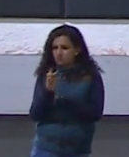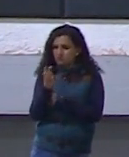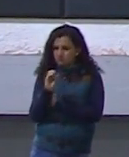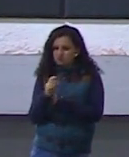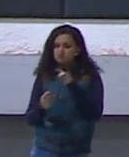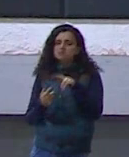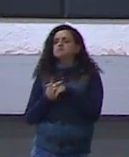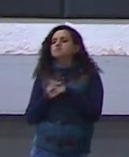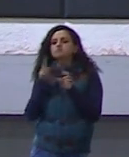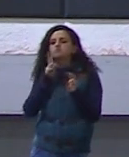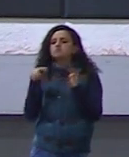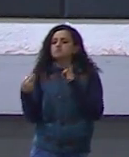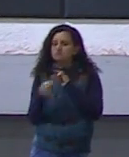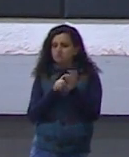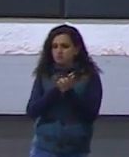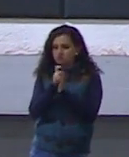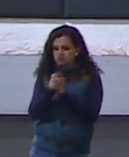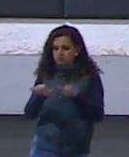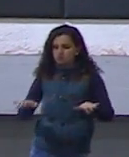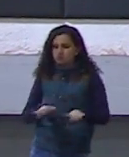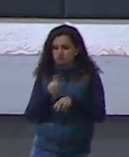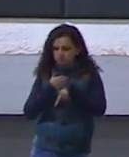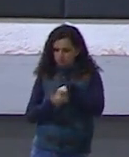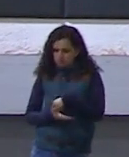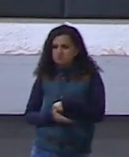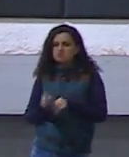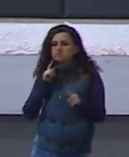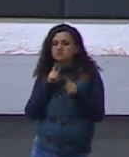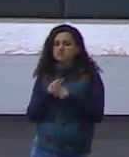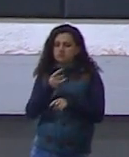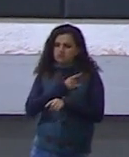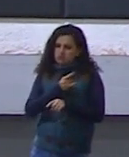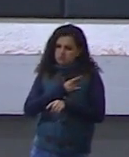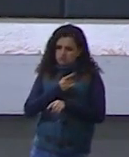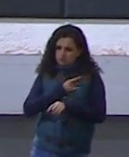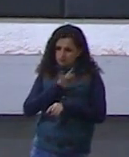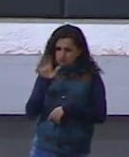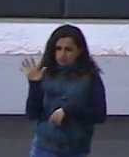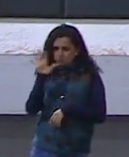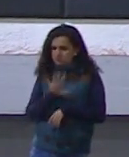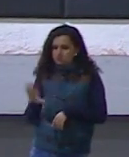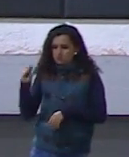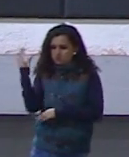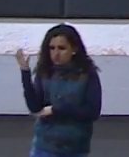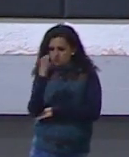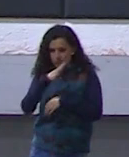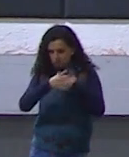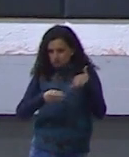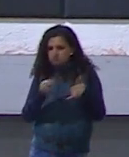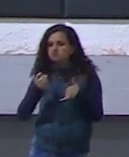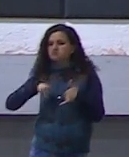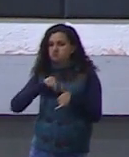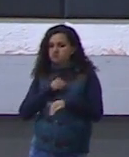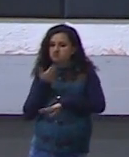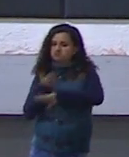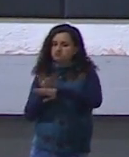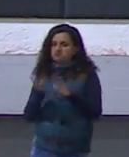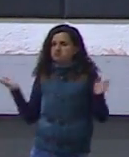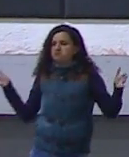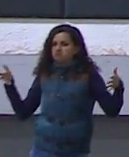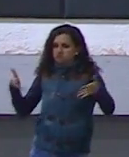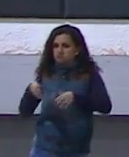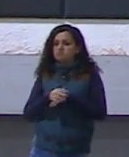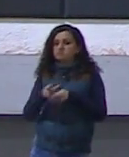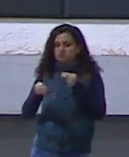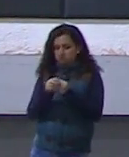perspectiva de lectivas en actividades físicas para los universitarios en todo el país nosotros las ofrecimos y